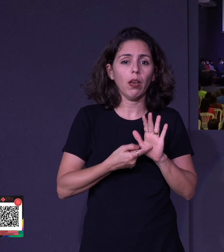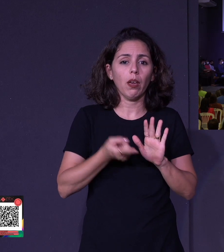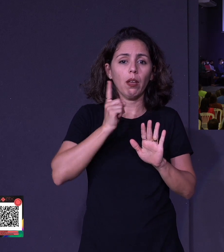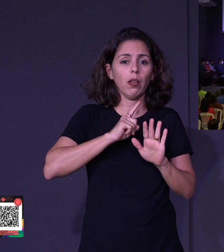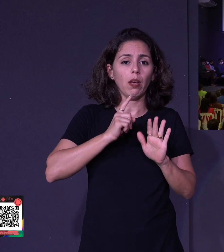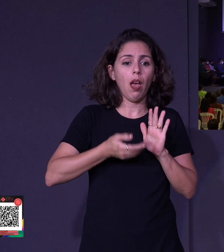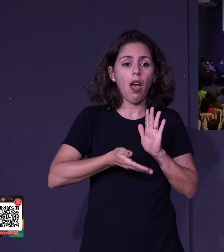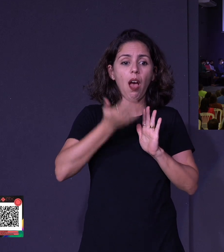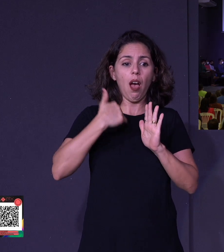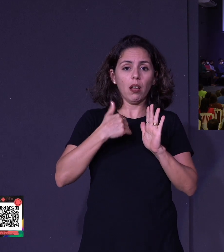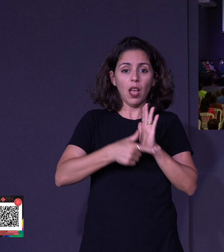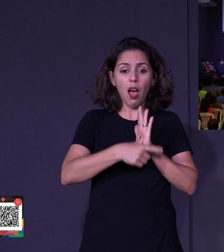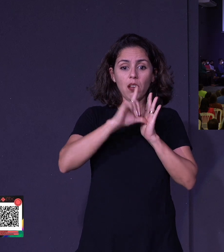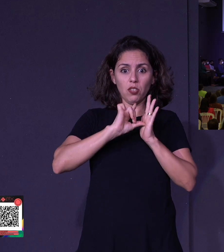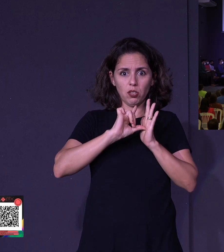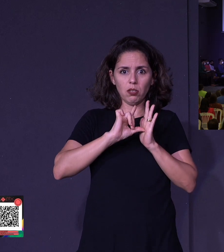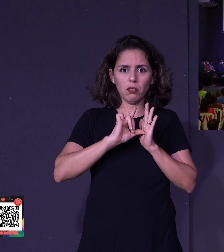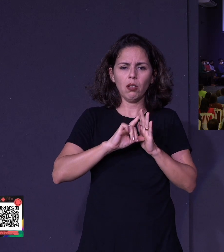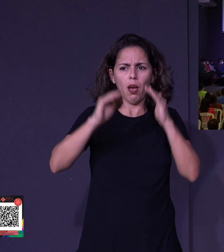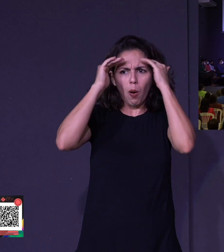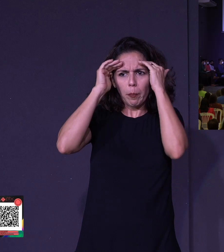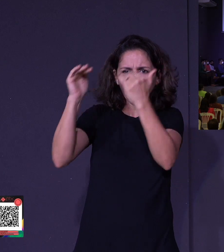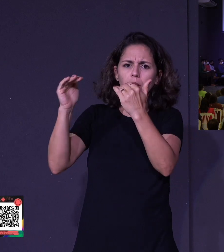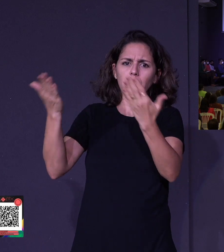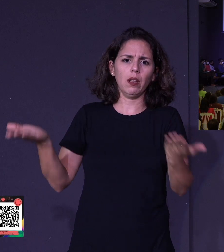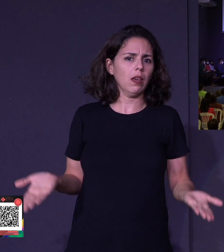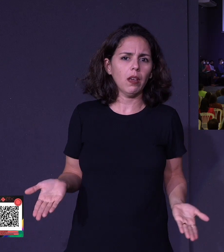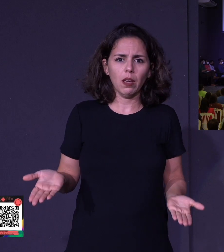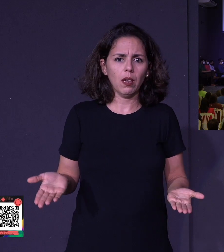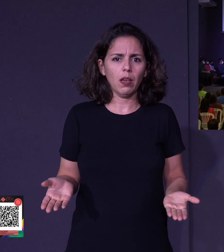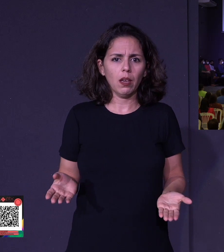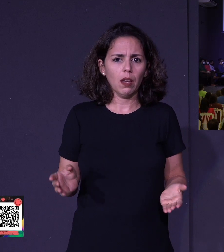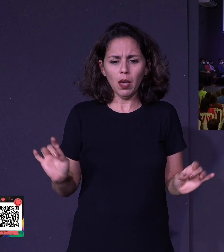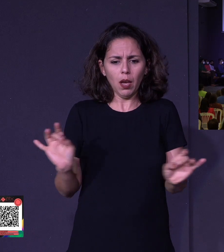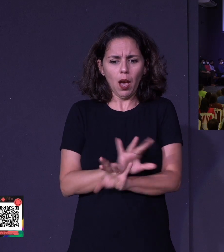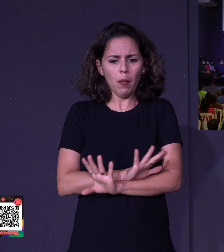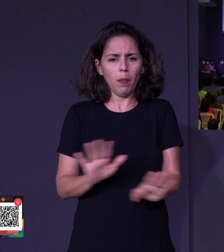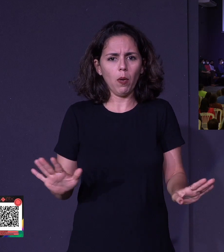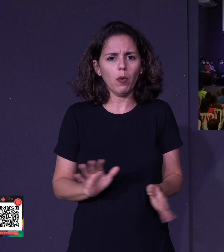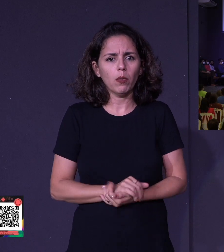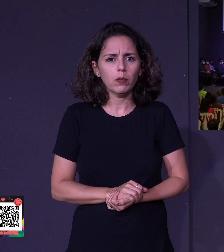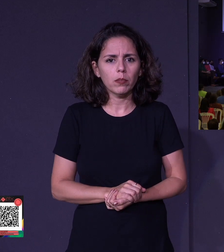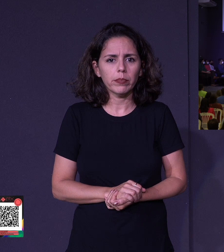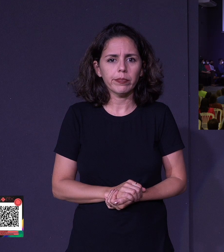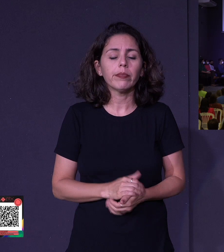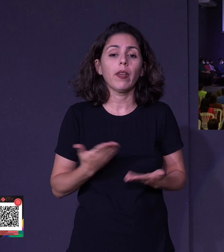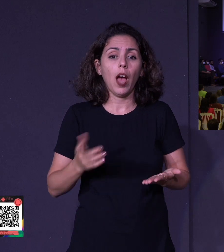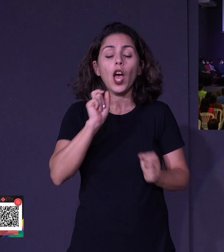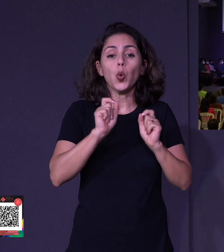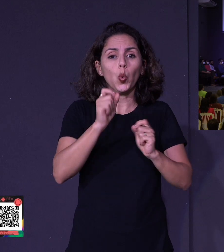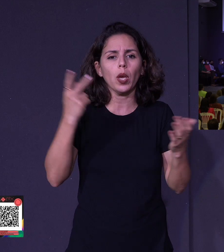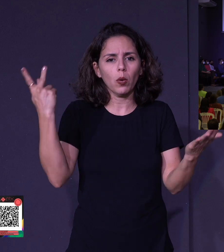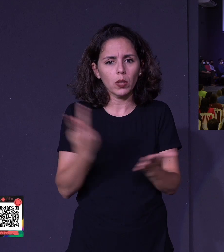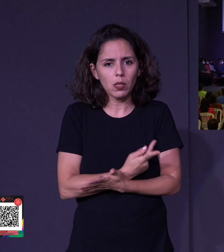desobediência custa caro. Sabe o que era para fazer agora com você? Era para você levar 2 chineladas. Passe. E eu